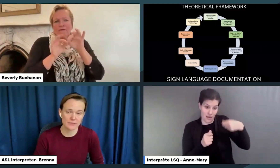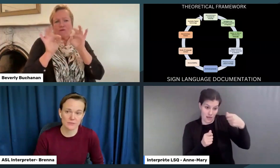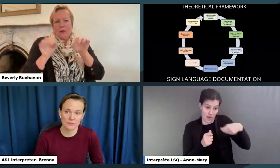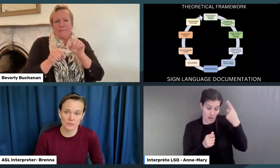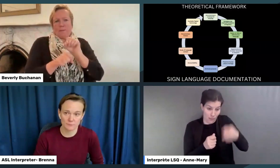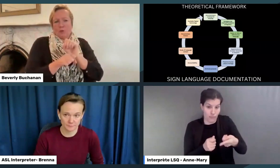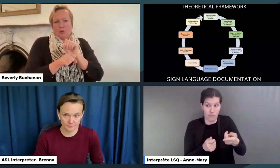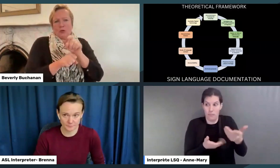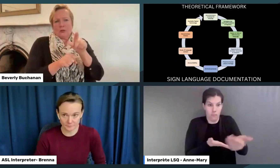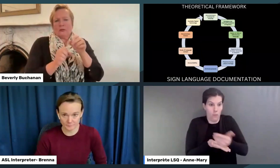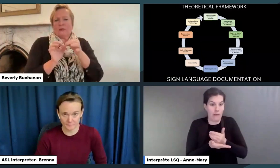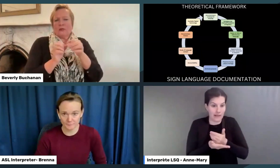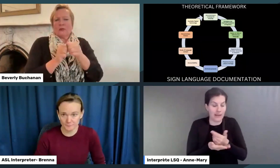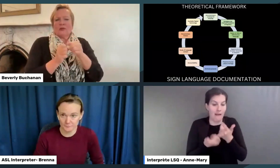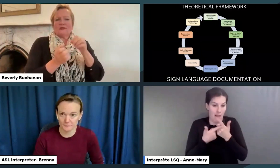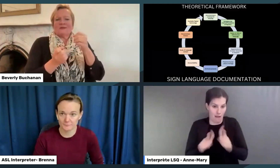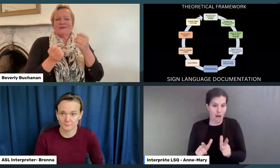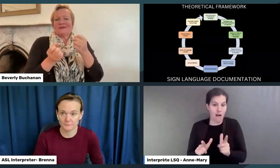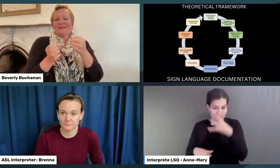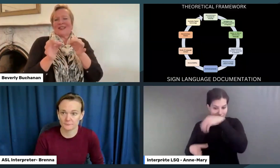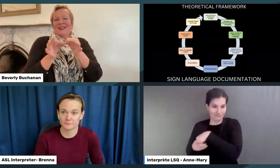recherche.